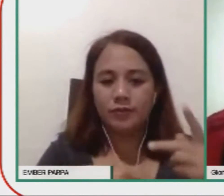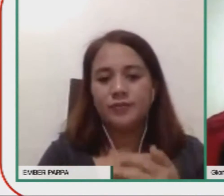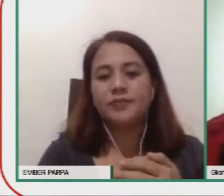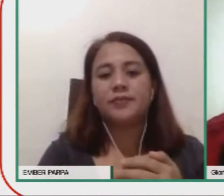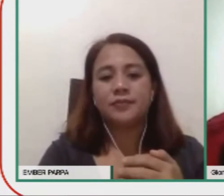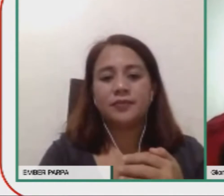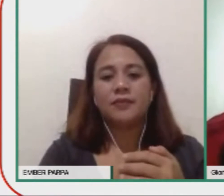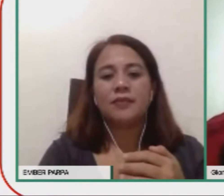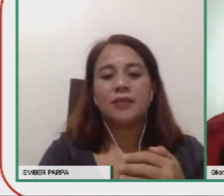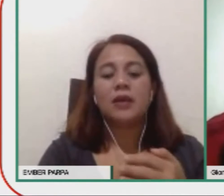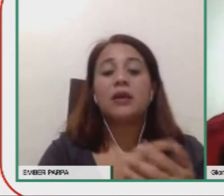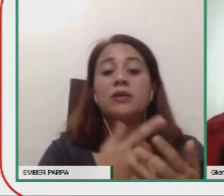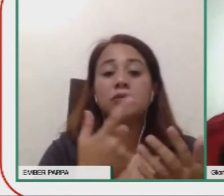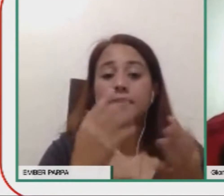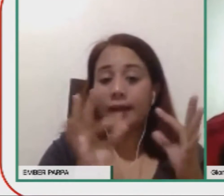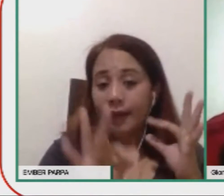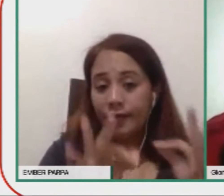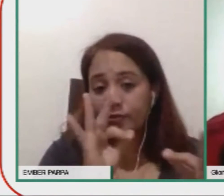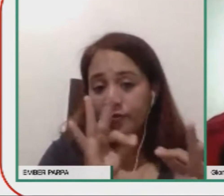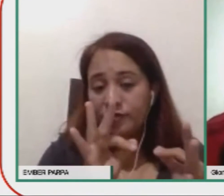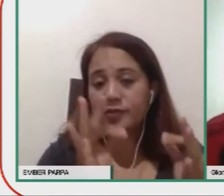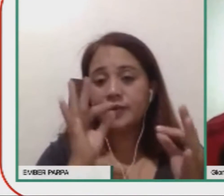kung magagawa ng